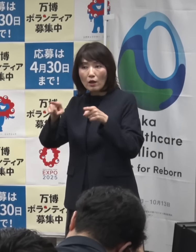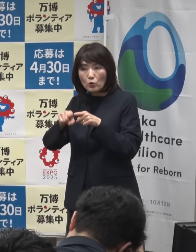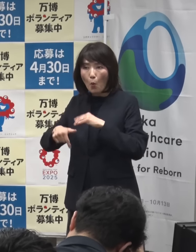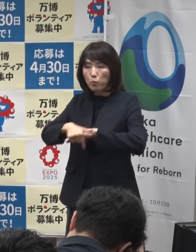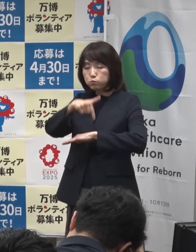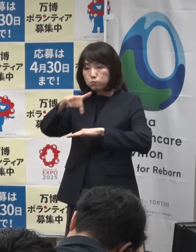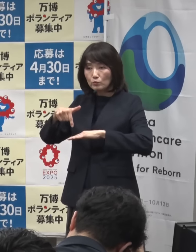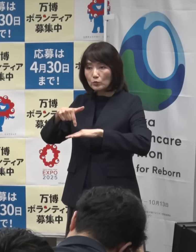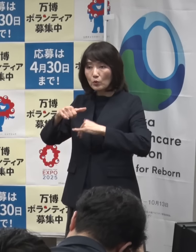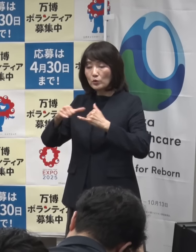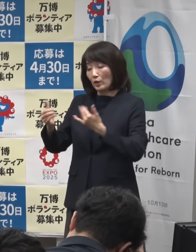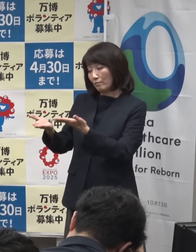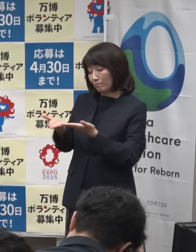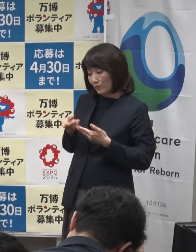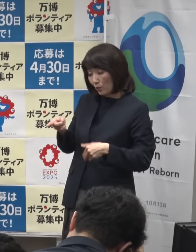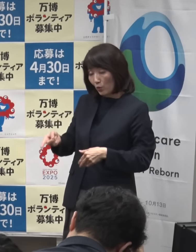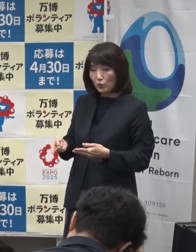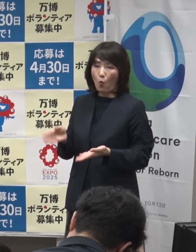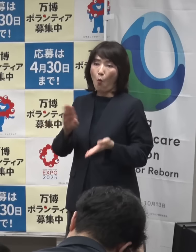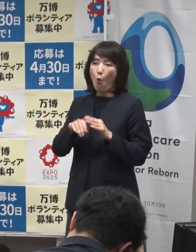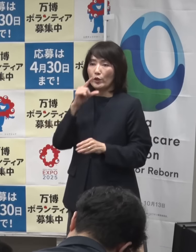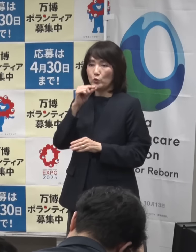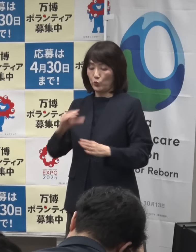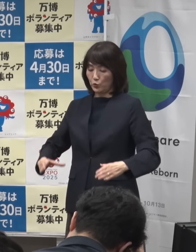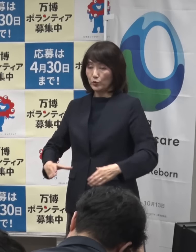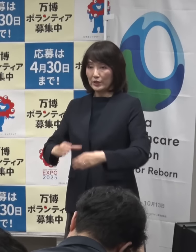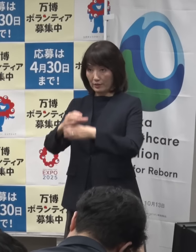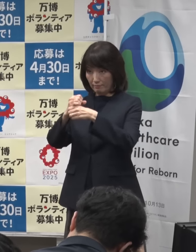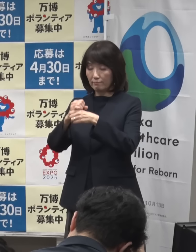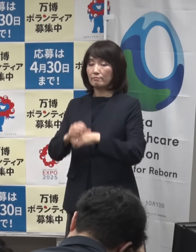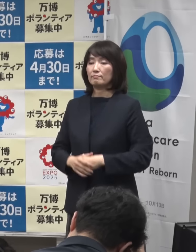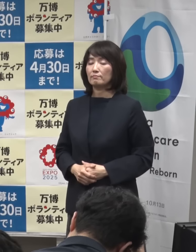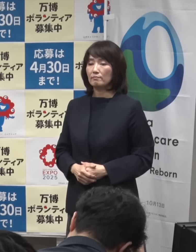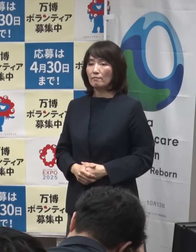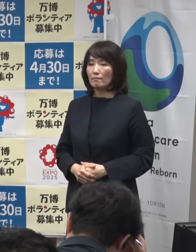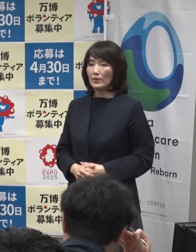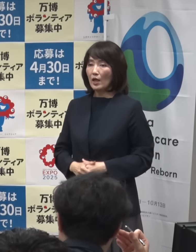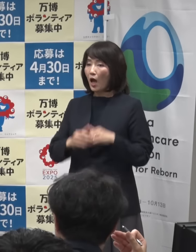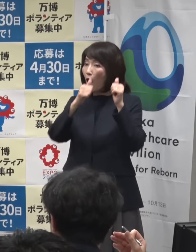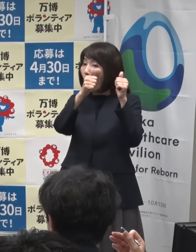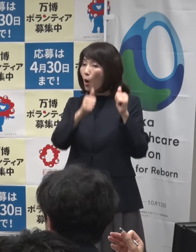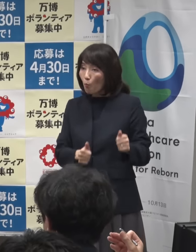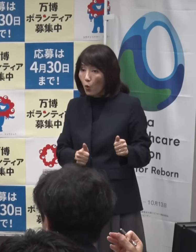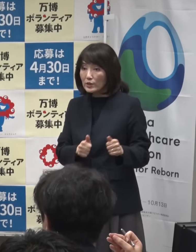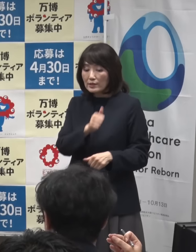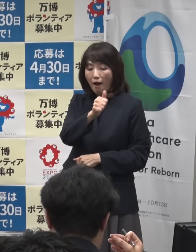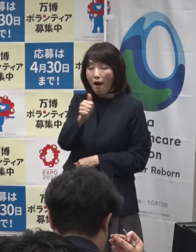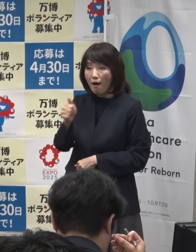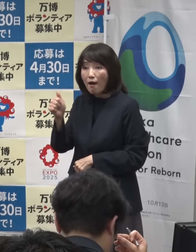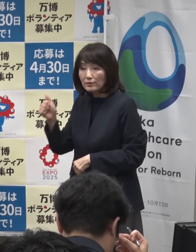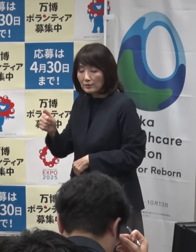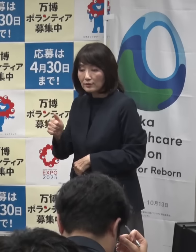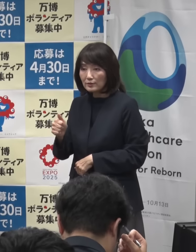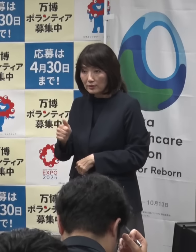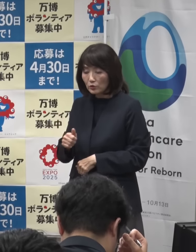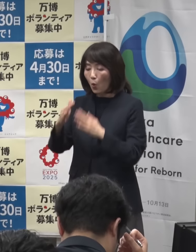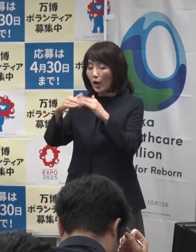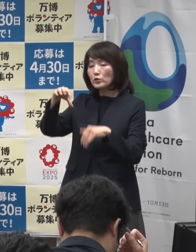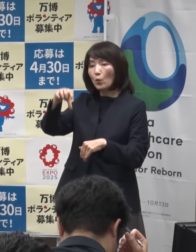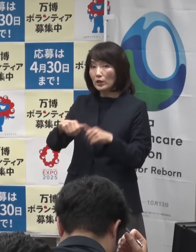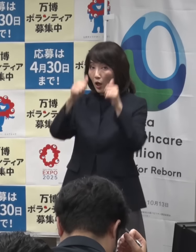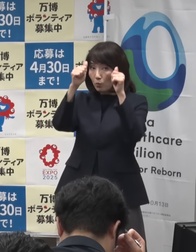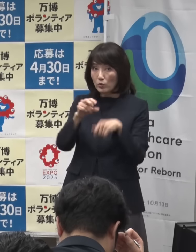からいただいた折り鶴でもあります。そしてポスターラリーということで、会場内のポスターに隠された言葉を集めて合